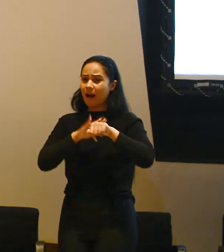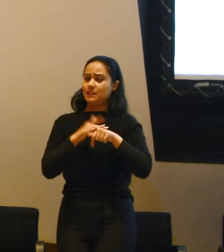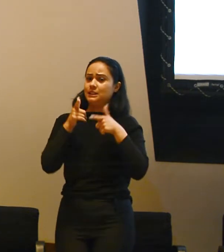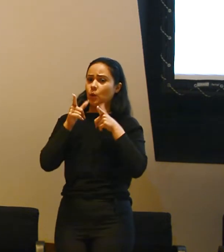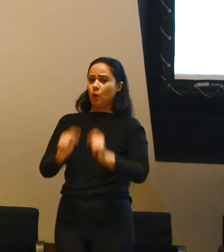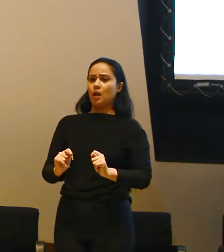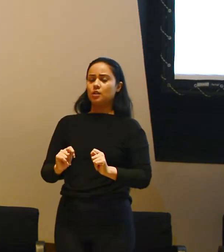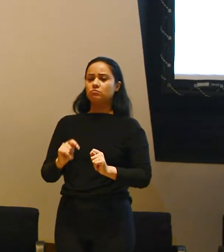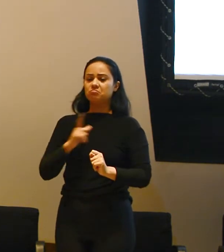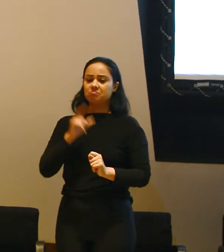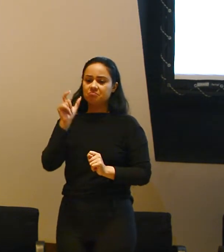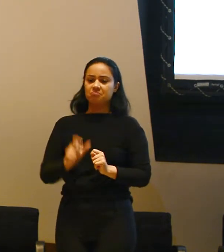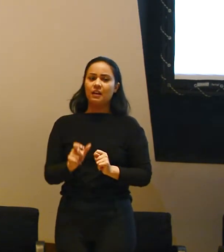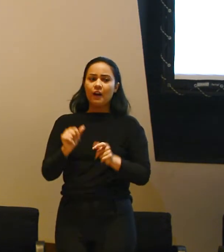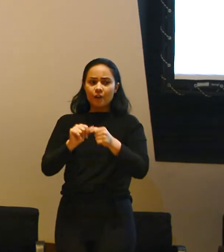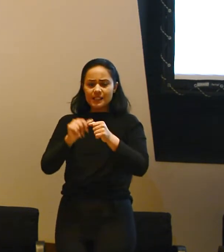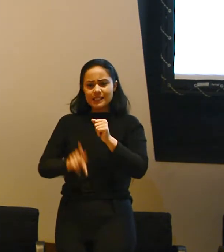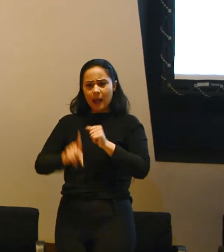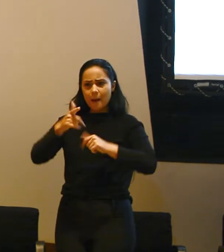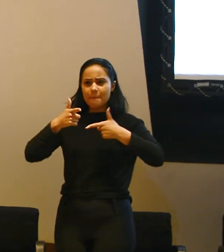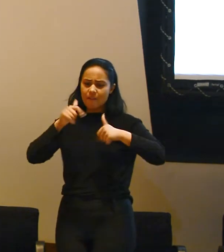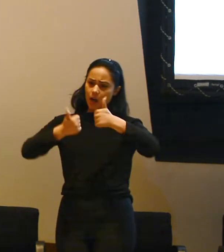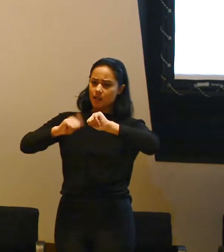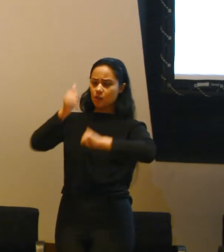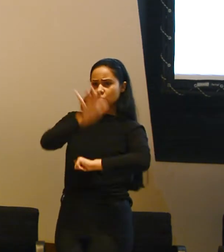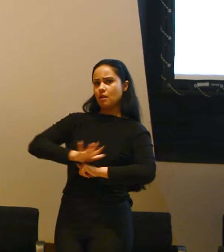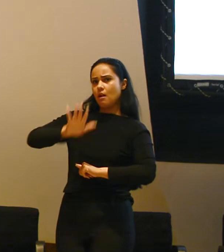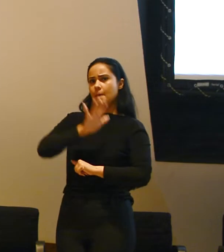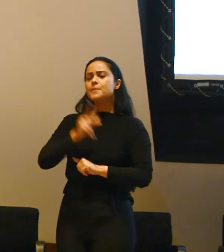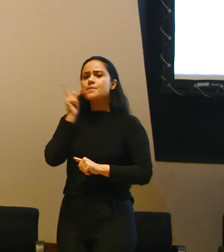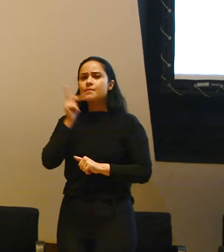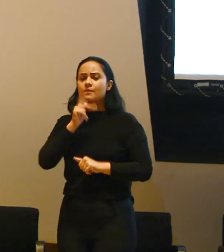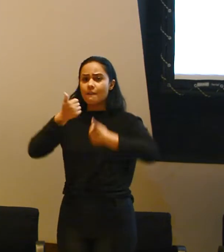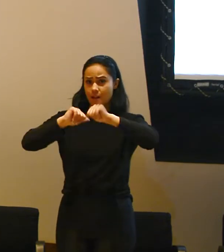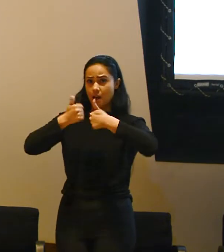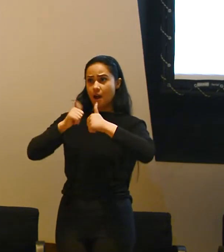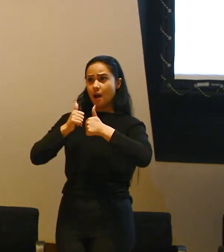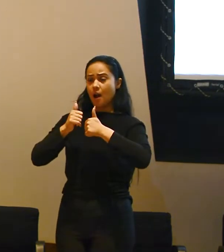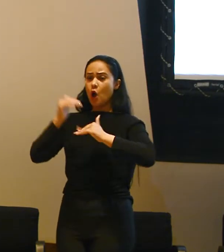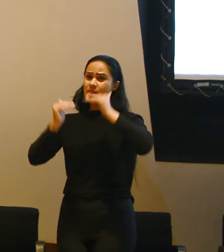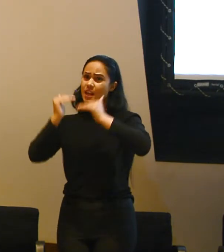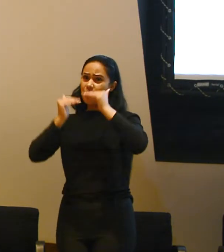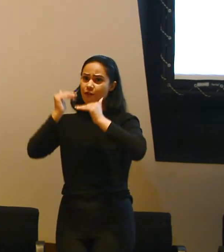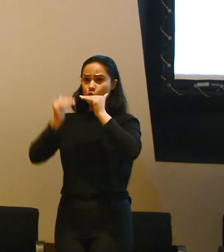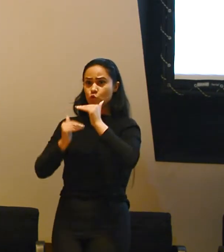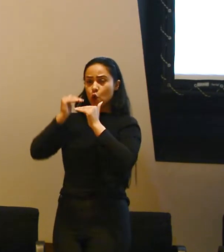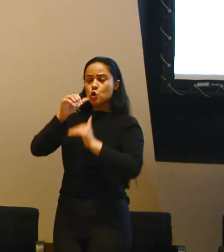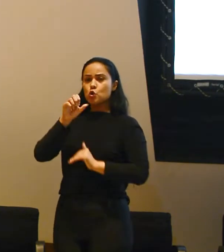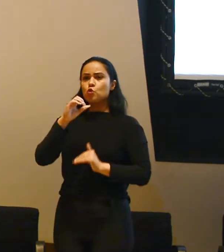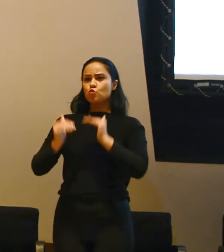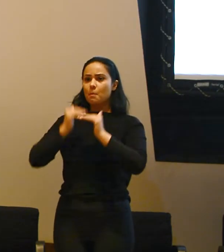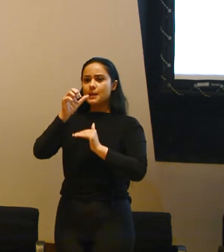Então a gente sempre faz essa avaliação de uma forma geral. Com relação à fala, para avaliar os níveis suprassegmentais,